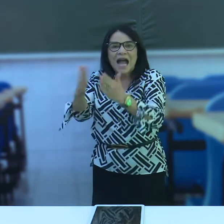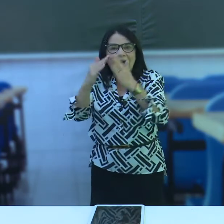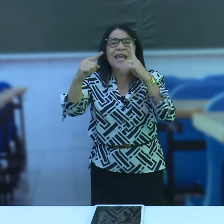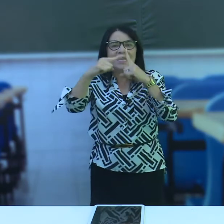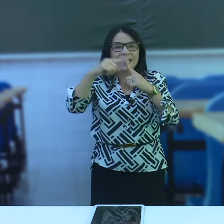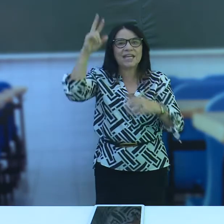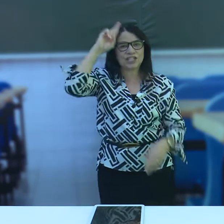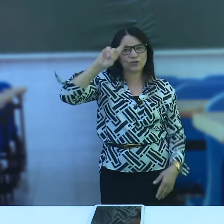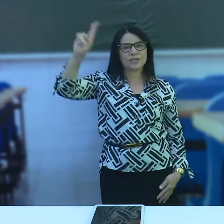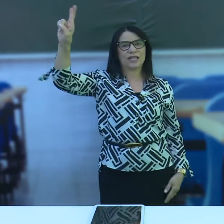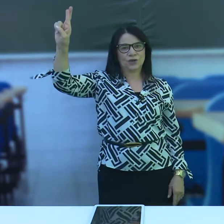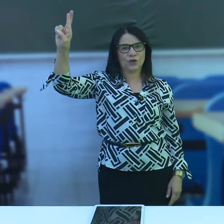A igreja do Senhor